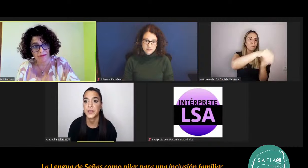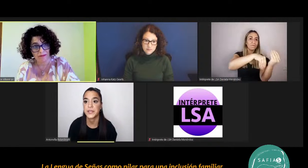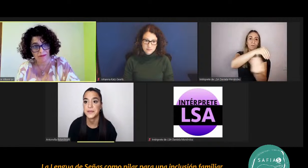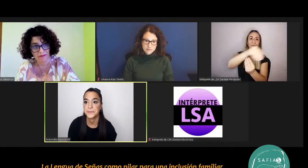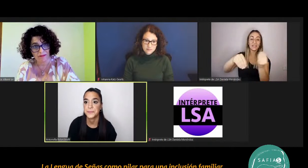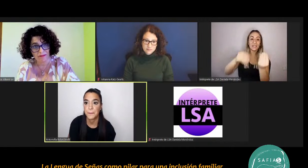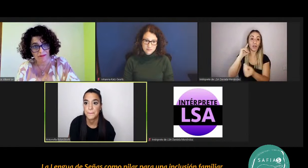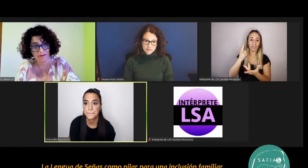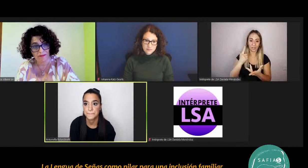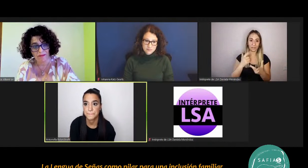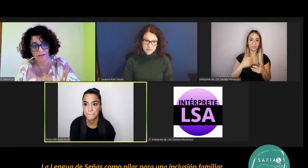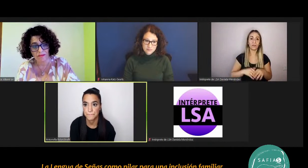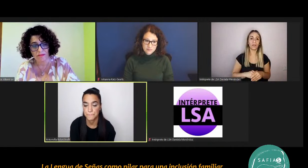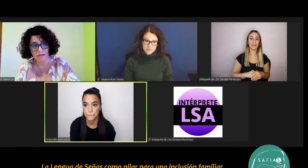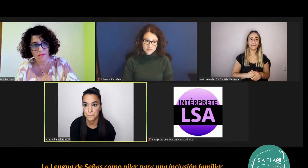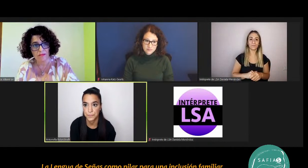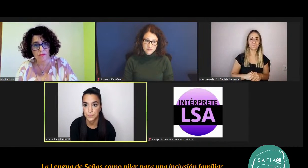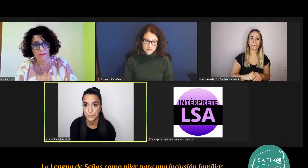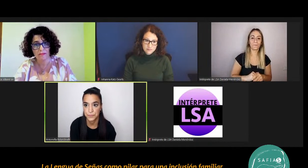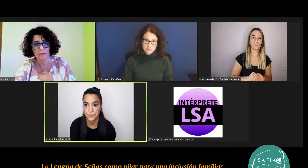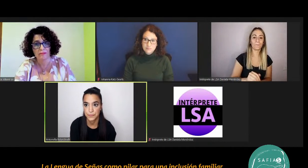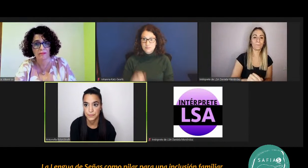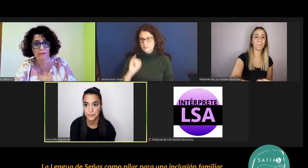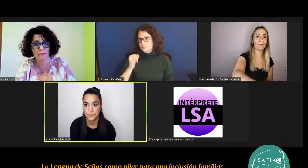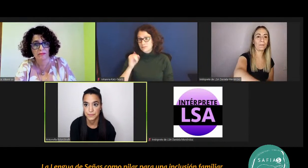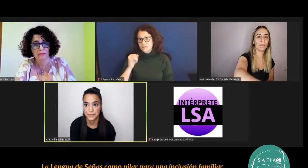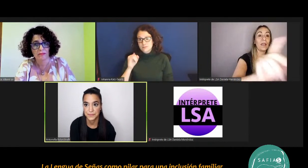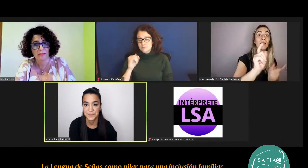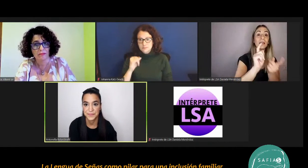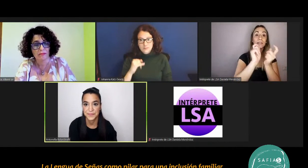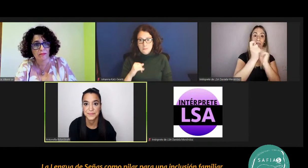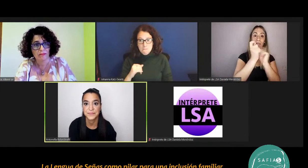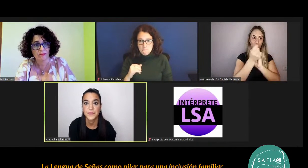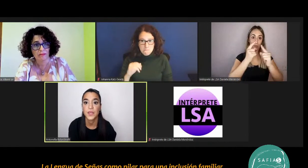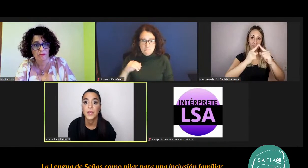Voy yo, Dani. Ok.